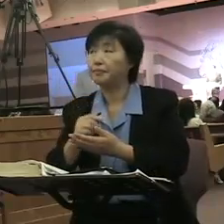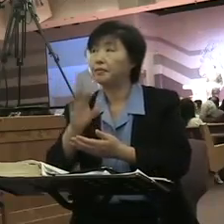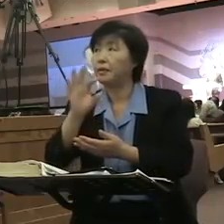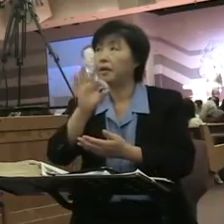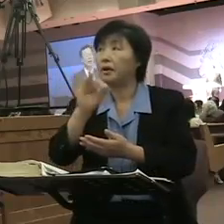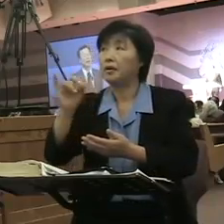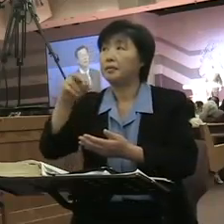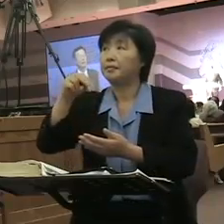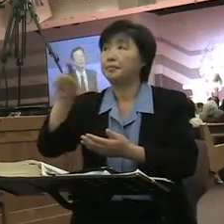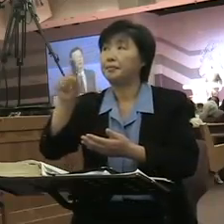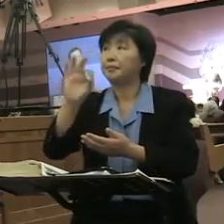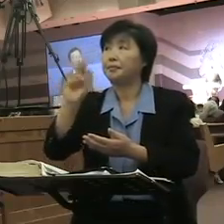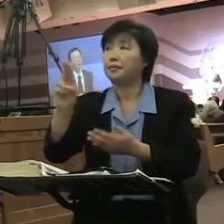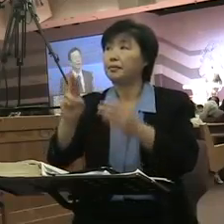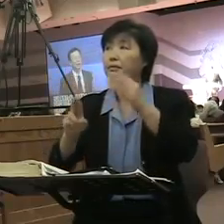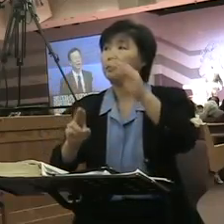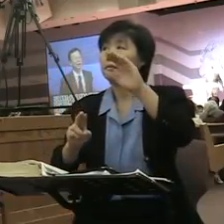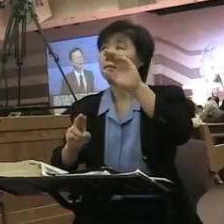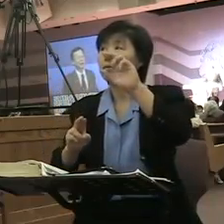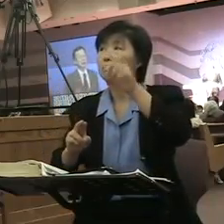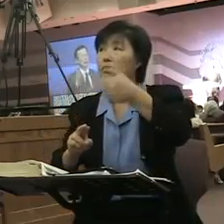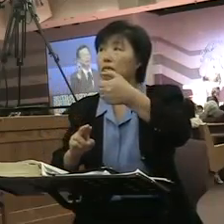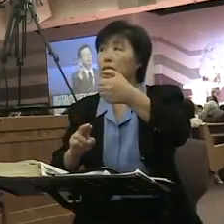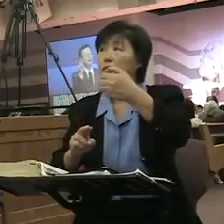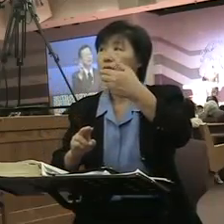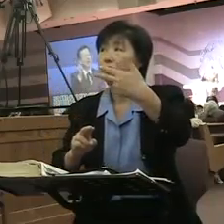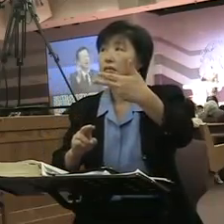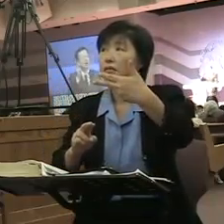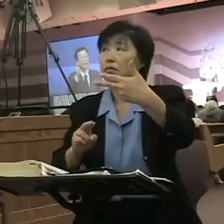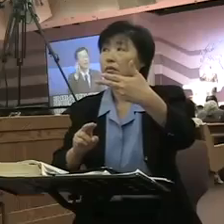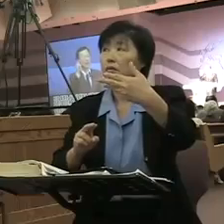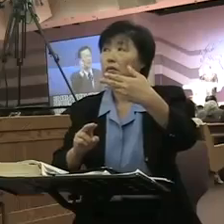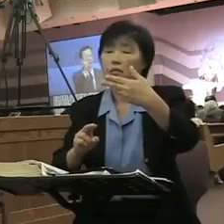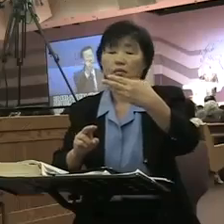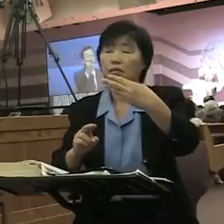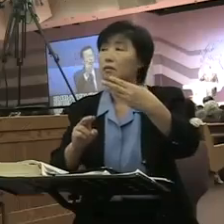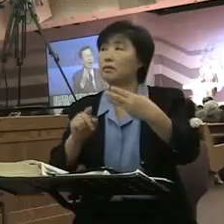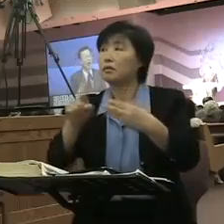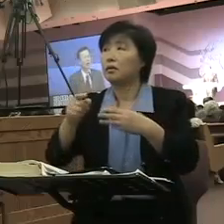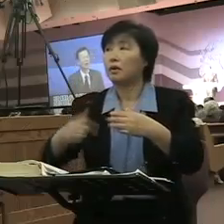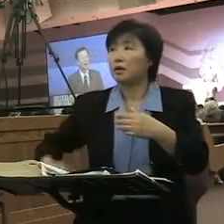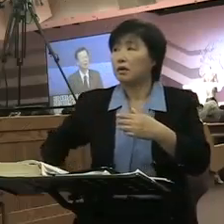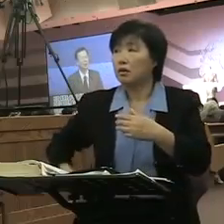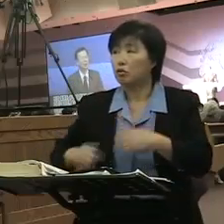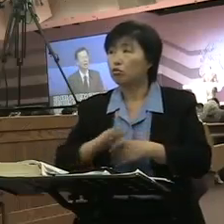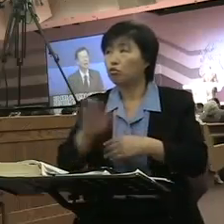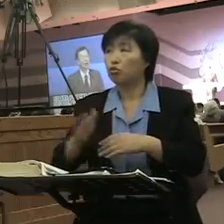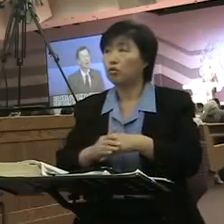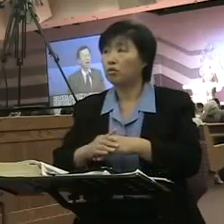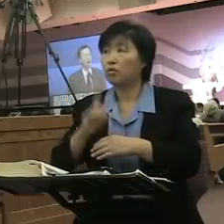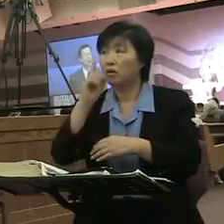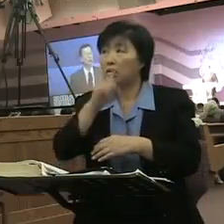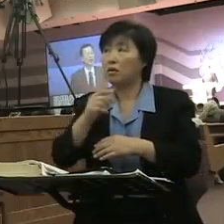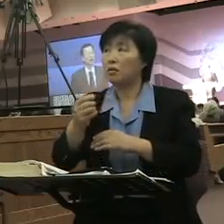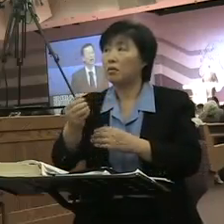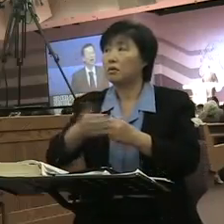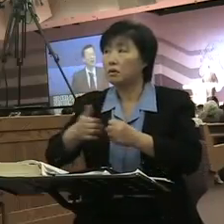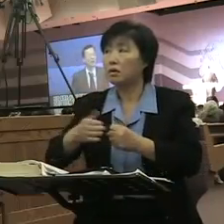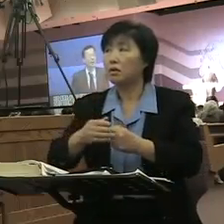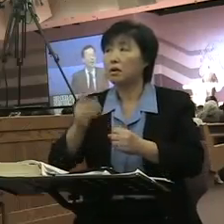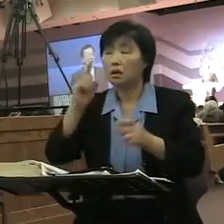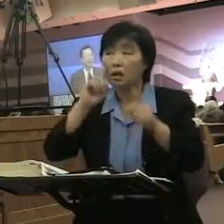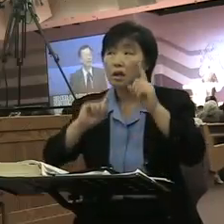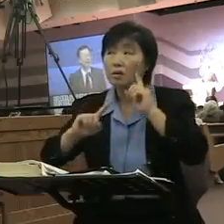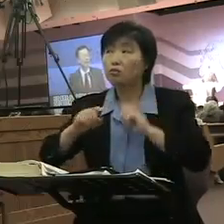이사야 53장 말씀을 볼 때마다 53장의 말씀에 그가 찔림은 우리의 허물 인하며 그가 상함은 우리의